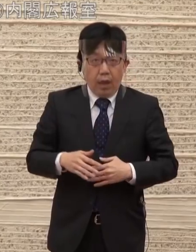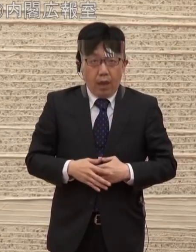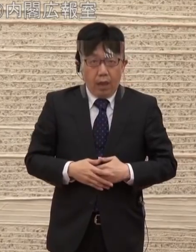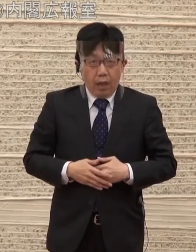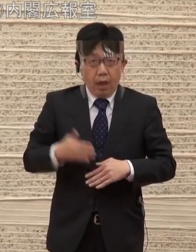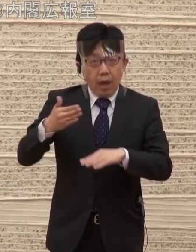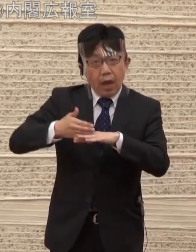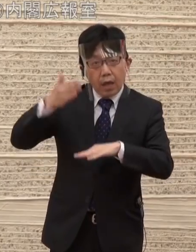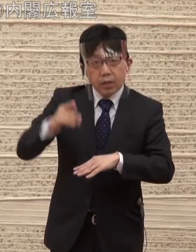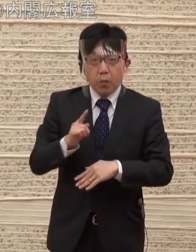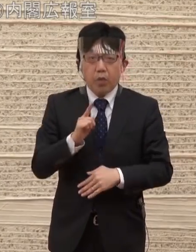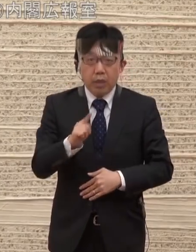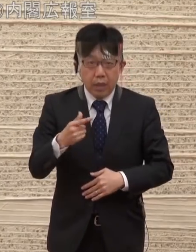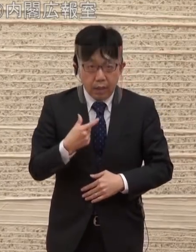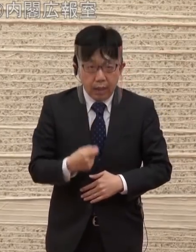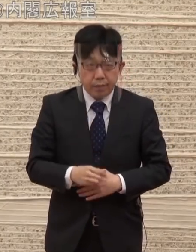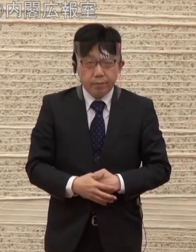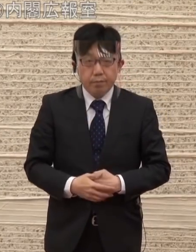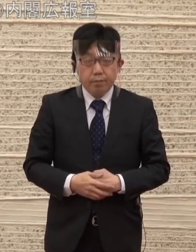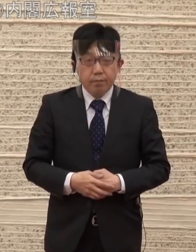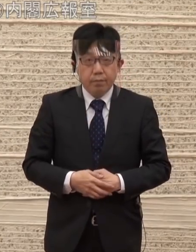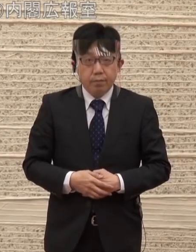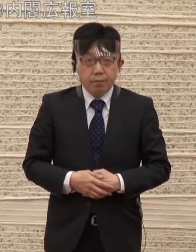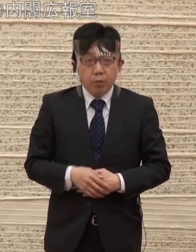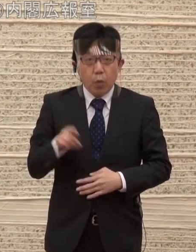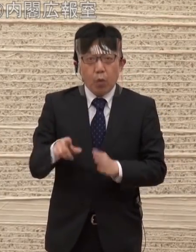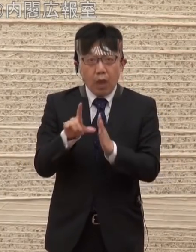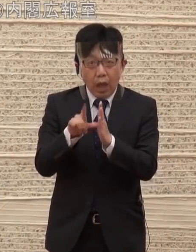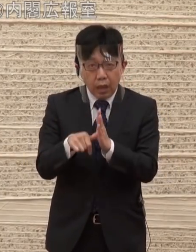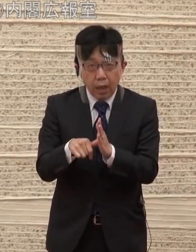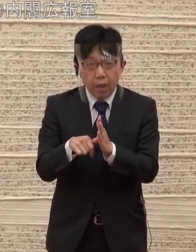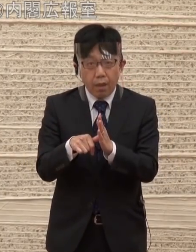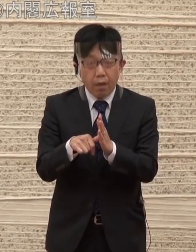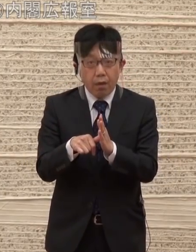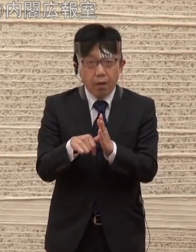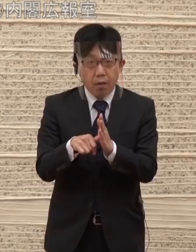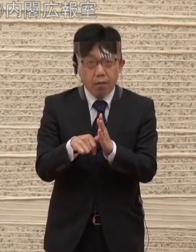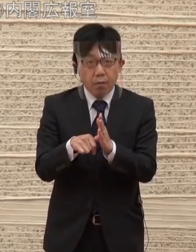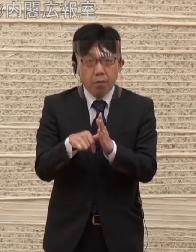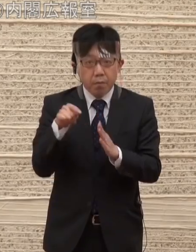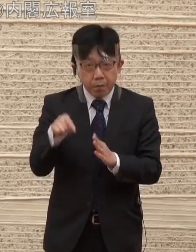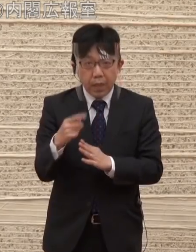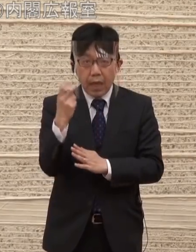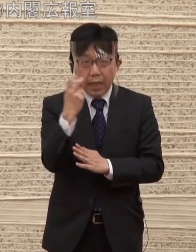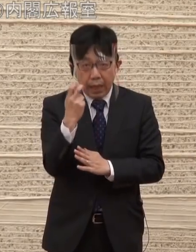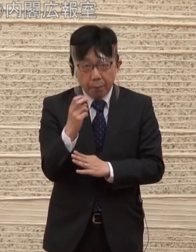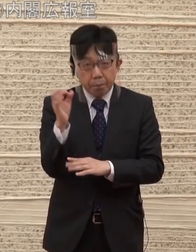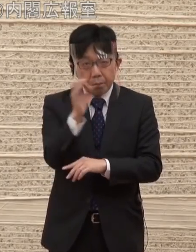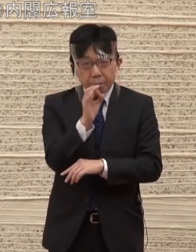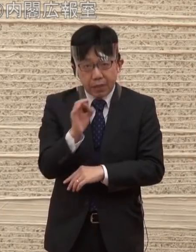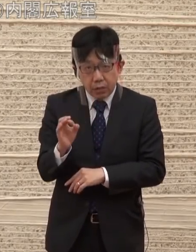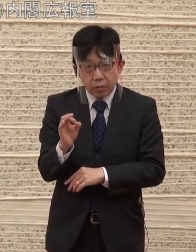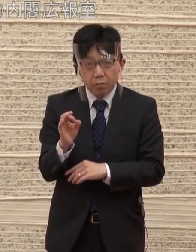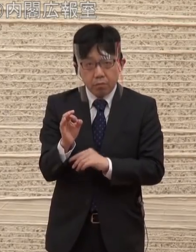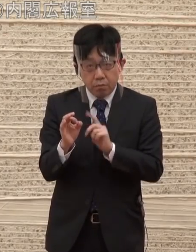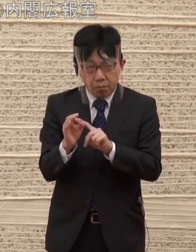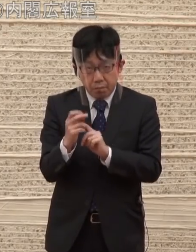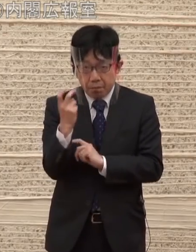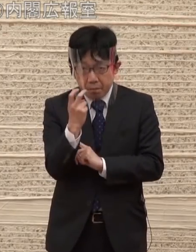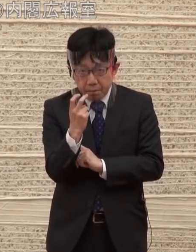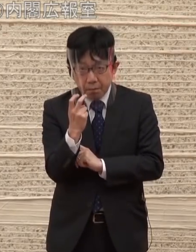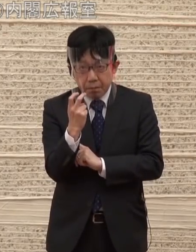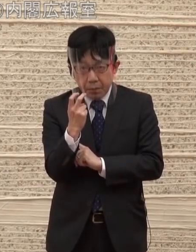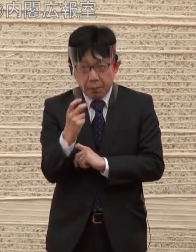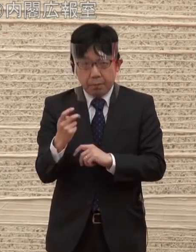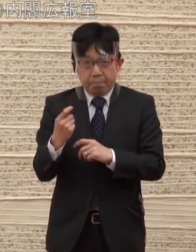ます感謝申し上げたいと思いますその中でこの10ピンを包丁かを致しましたそうした教科によっ